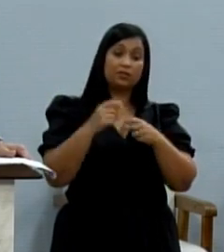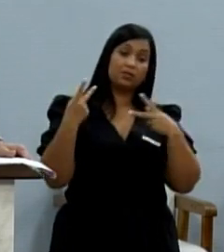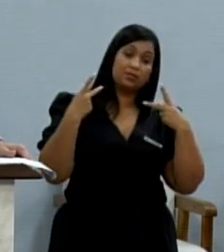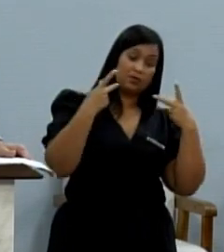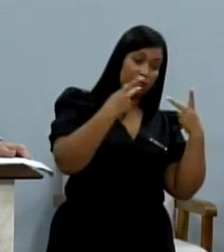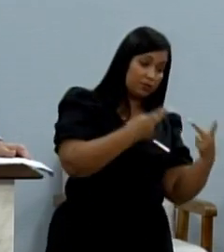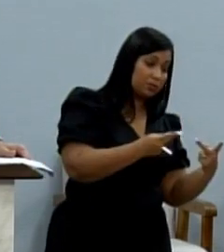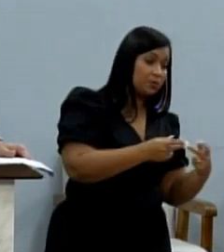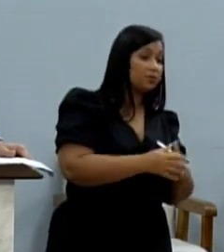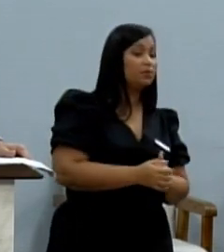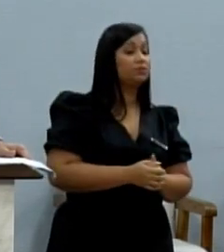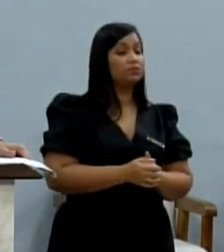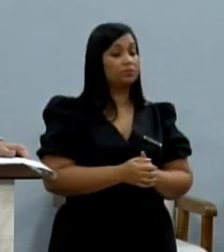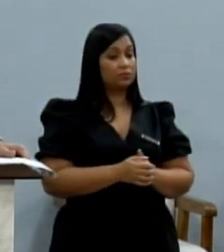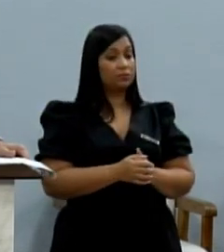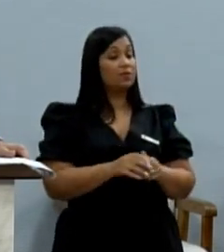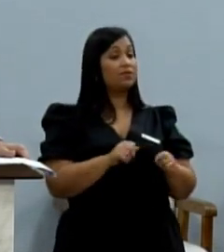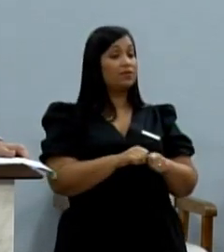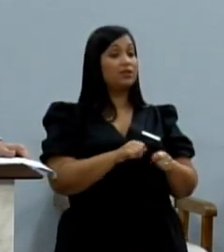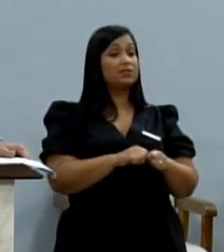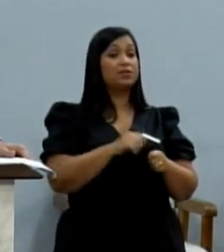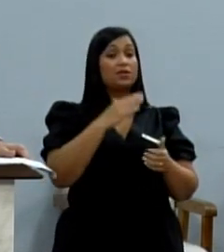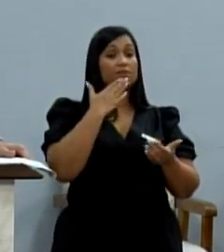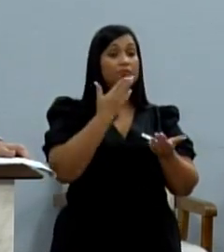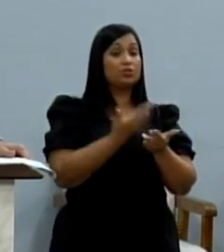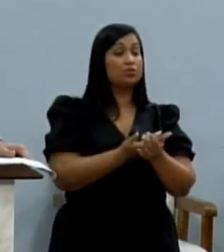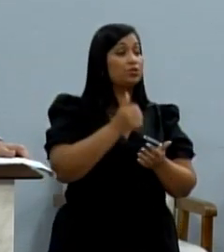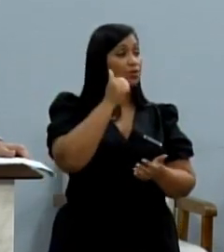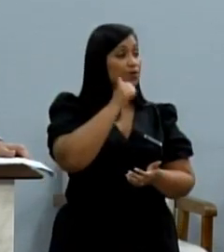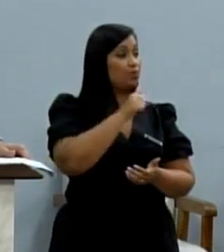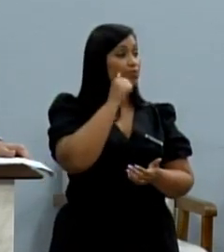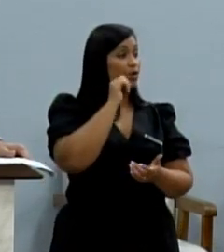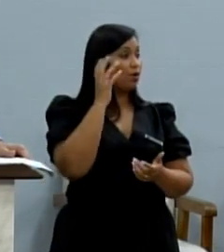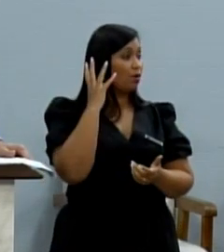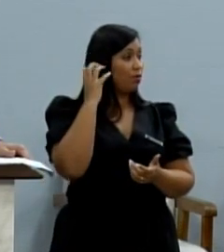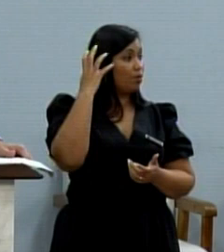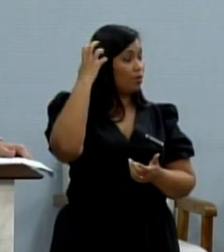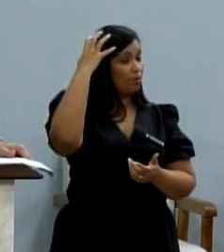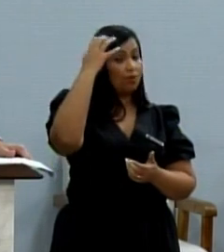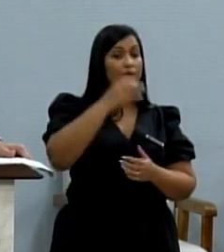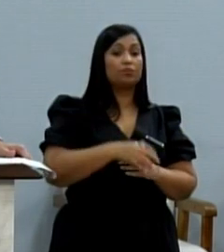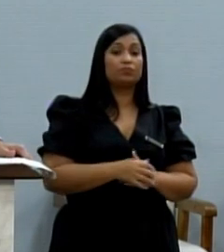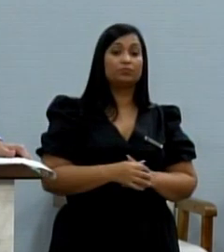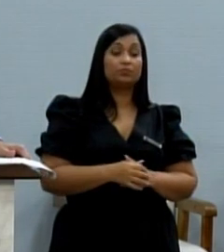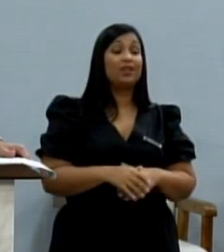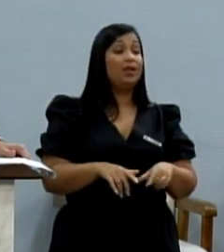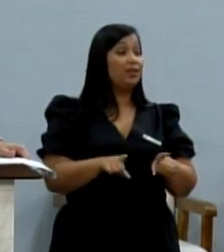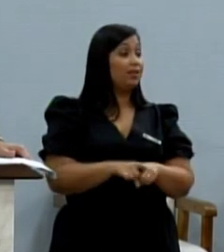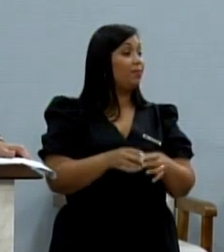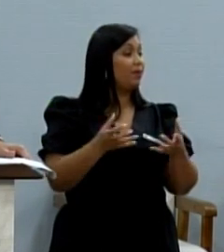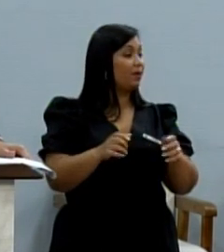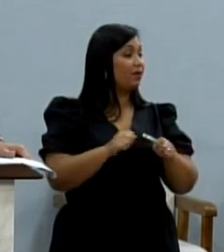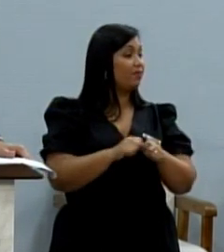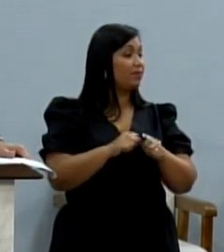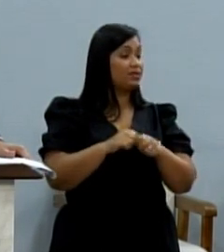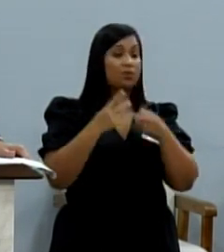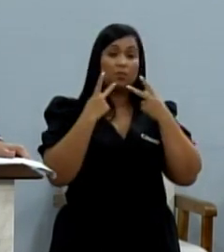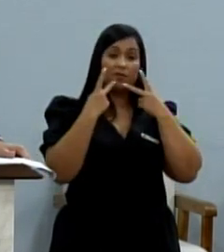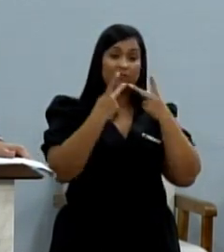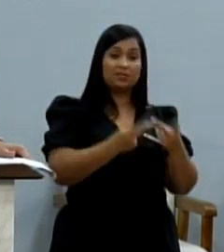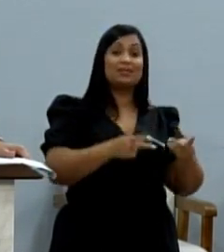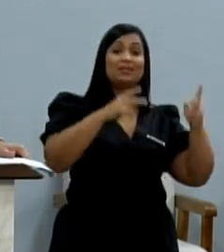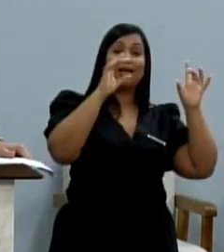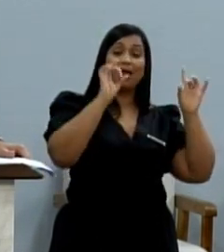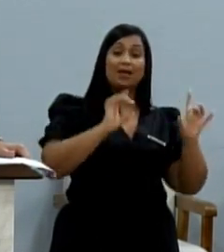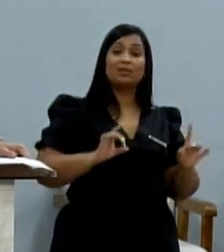e com certeza fazer pedidos a Coronel tem vários pedidos aí também Eu quero fazer uma visita muito